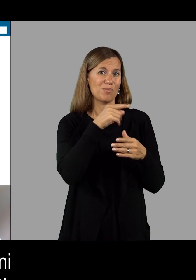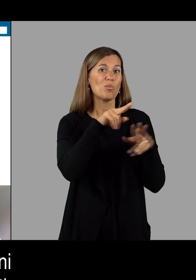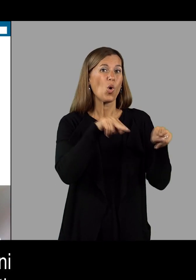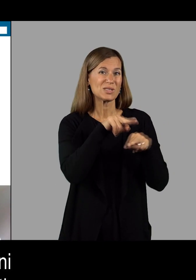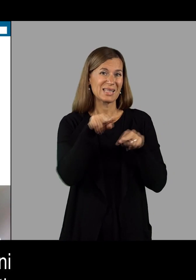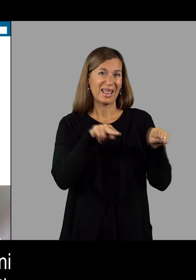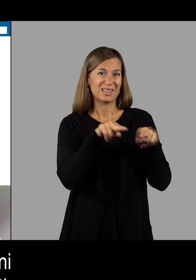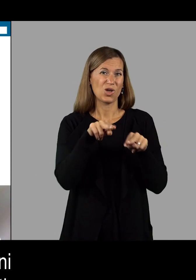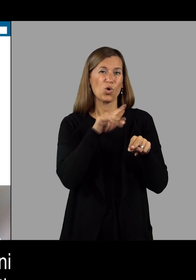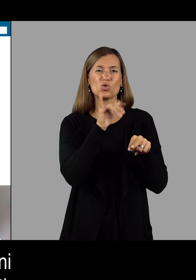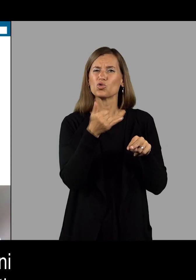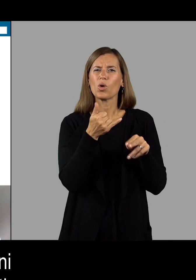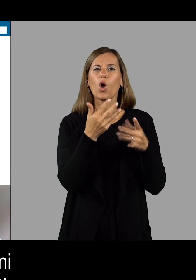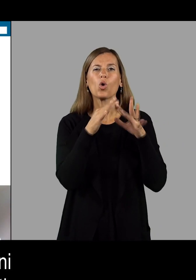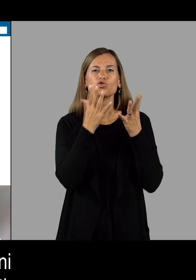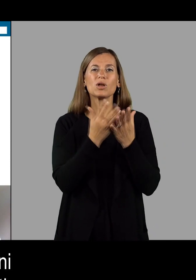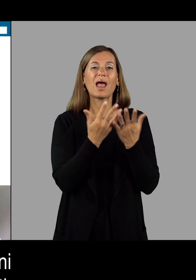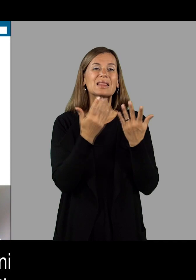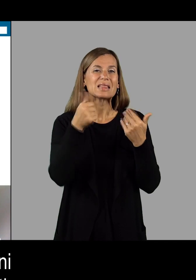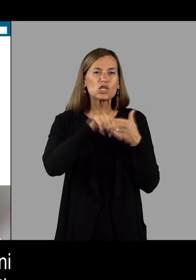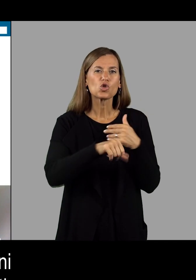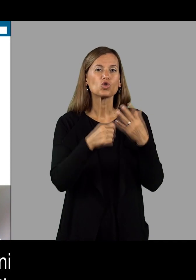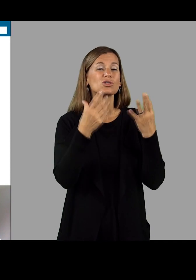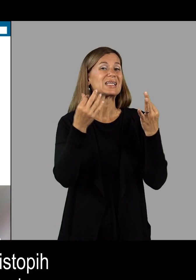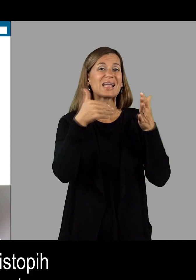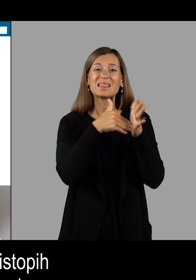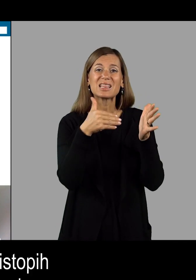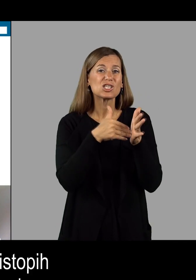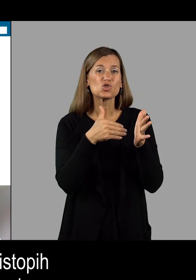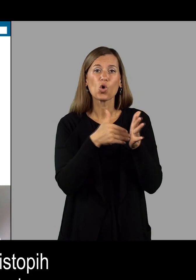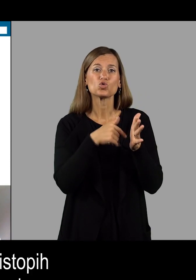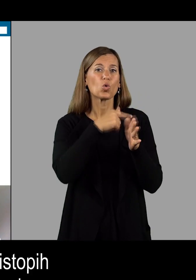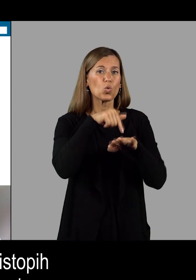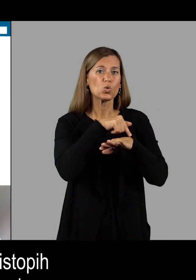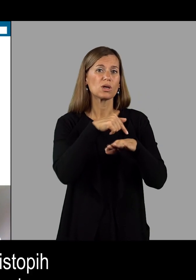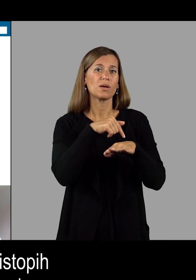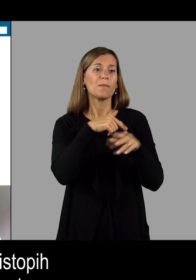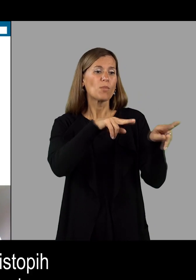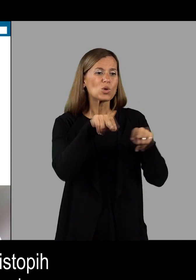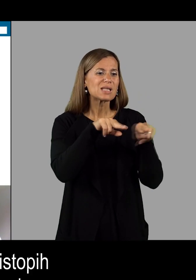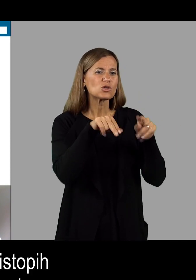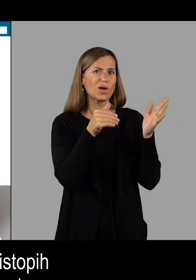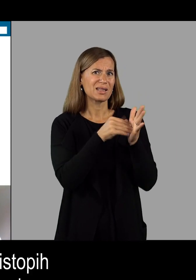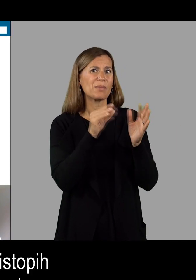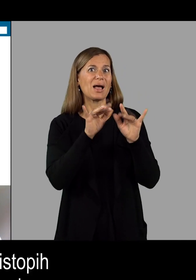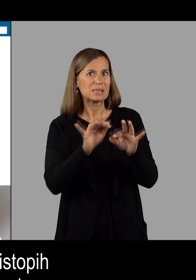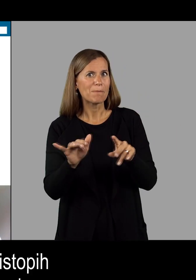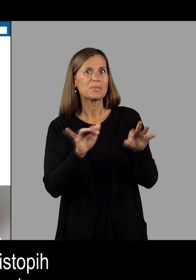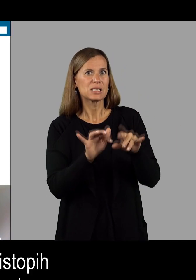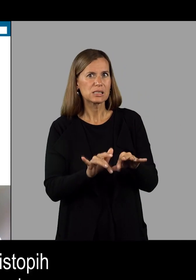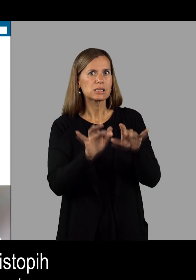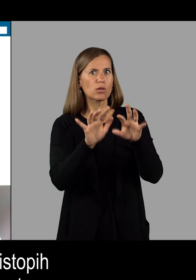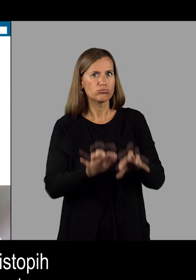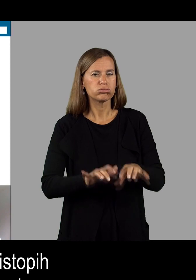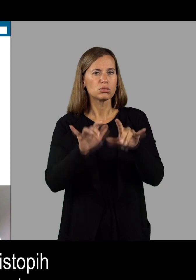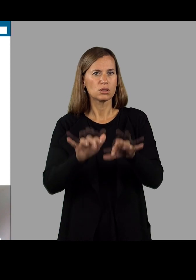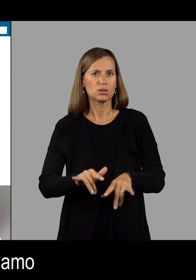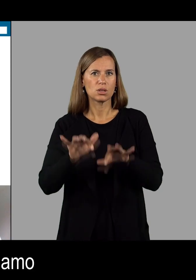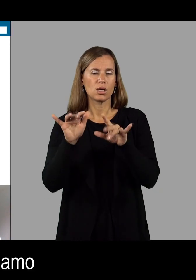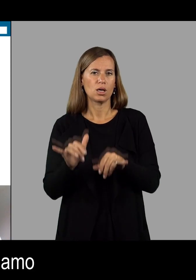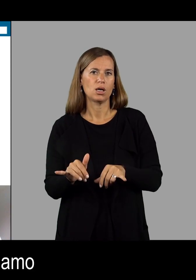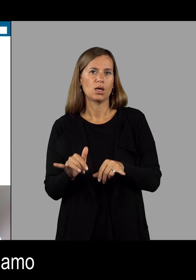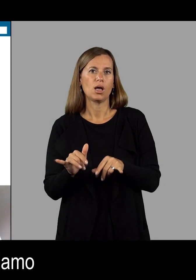količini 10.000 ur posnetkov, ki jih je potrebno zapisati, pristopih digitalnega procesiranja